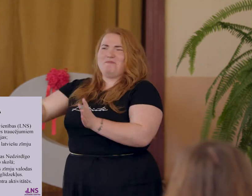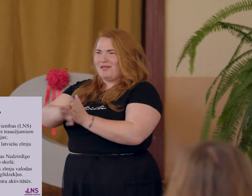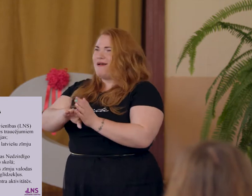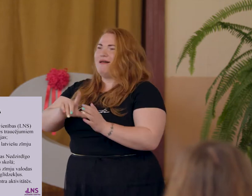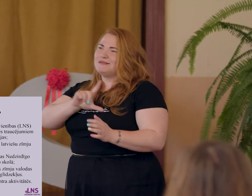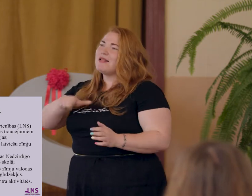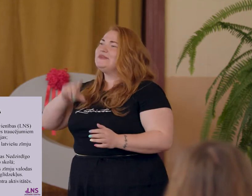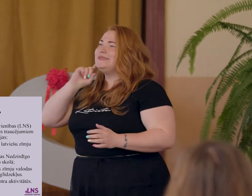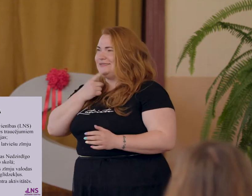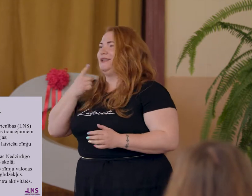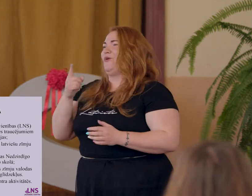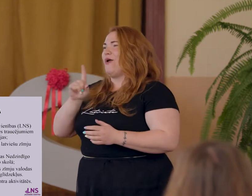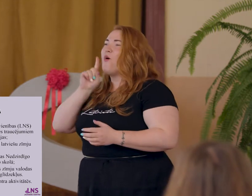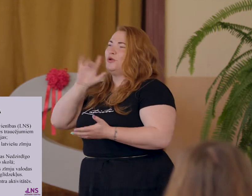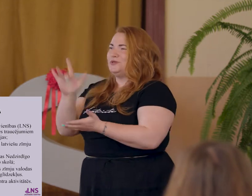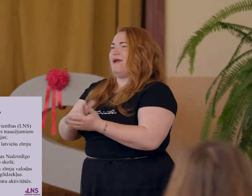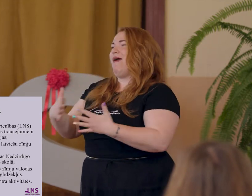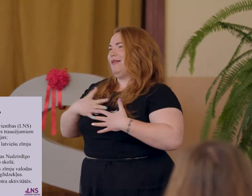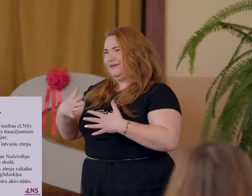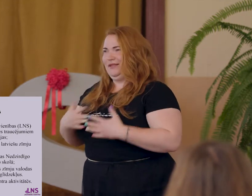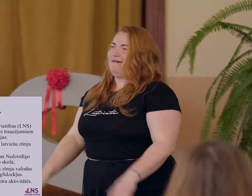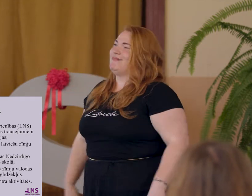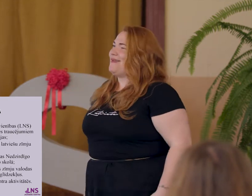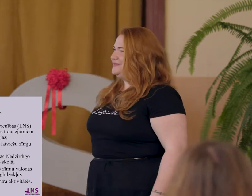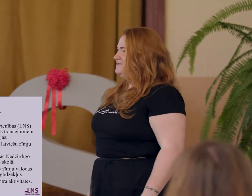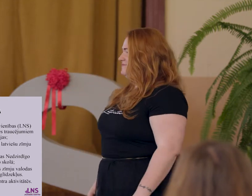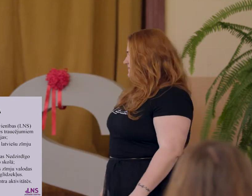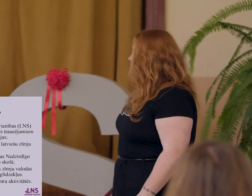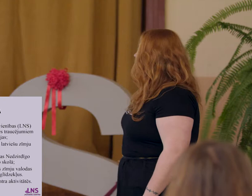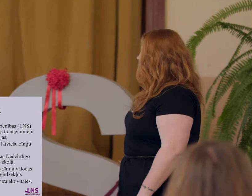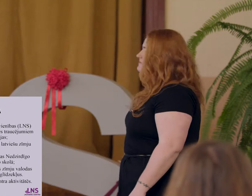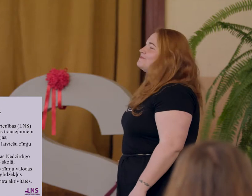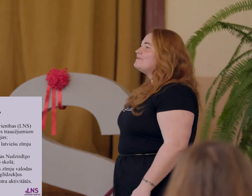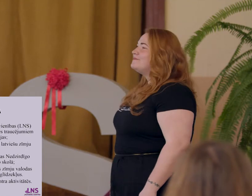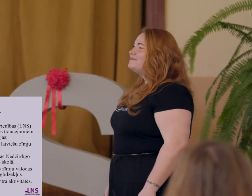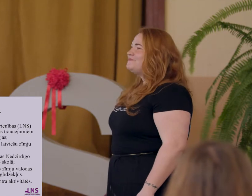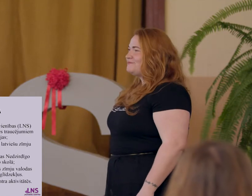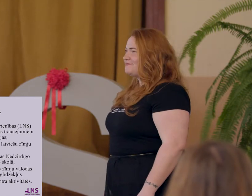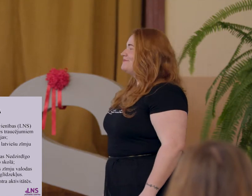Protams, visi jaunieši iesaistās Latvijas nedzirdīgo savienības centra